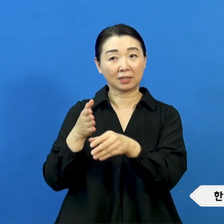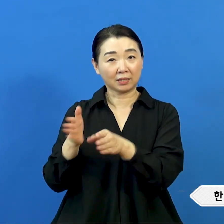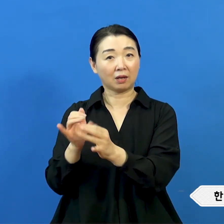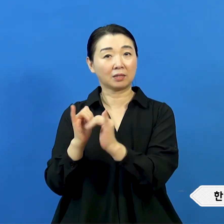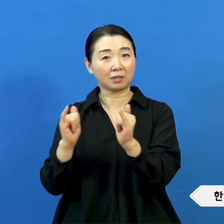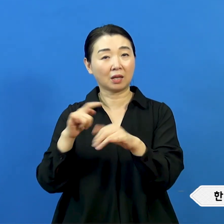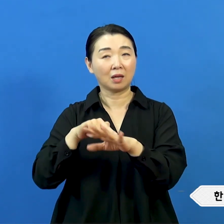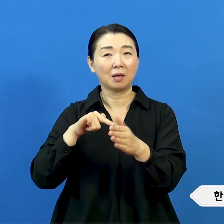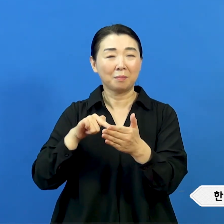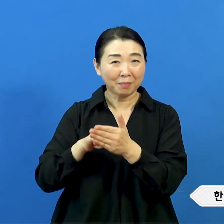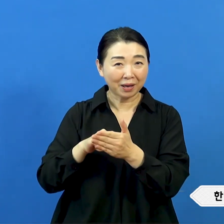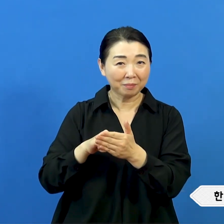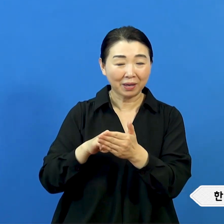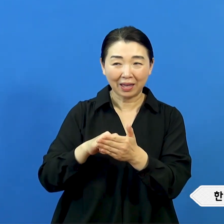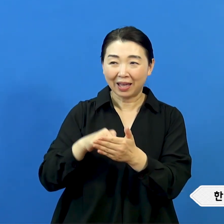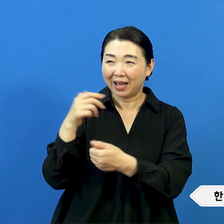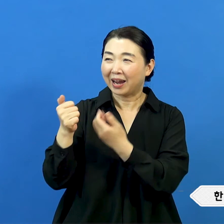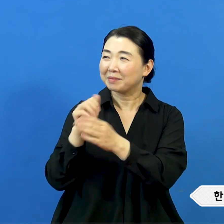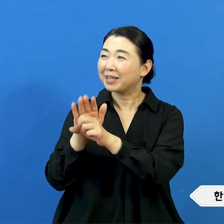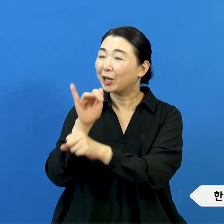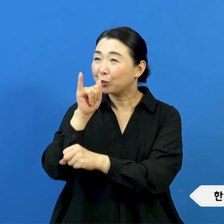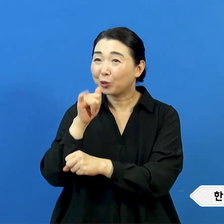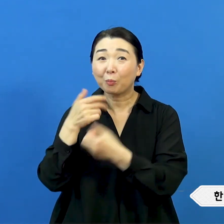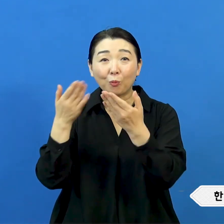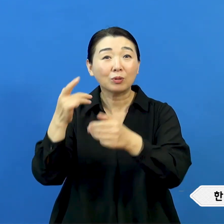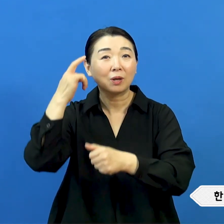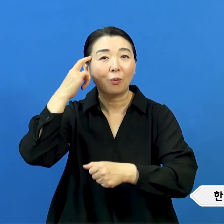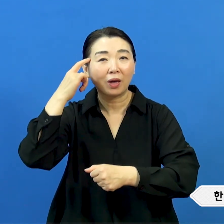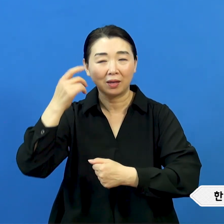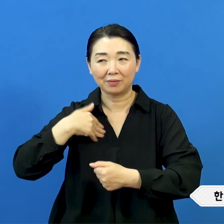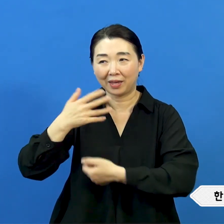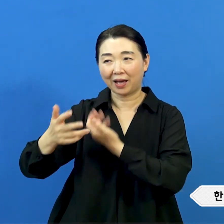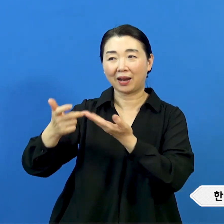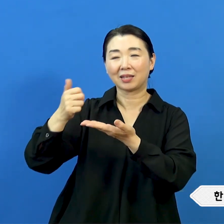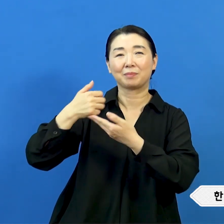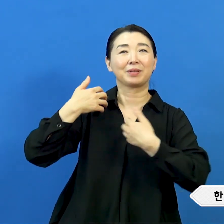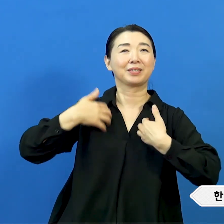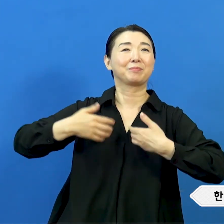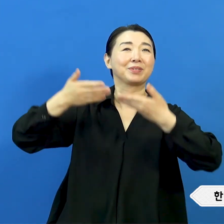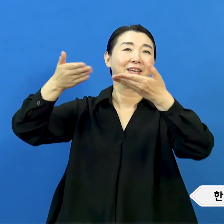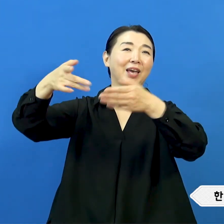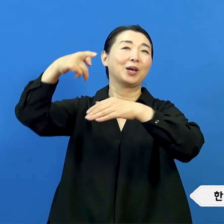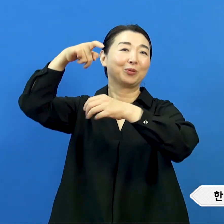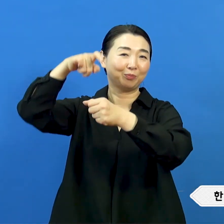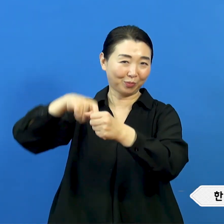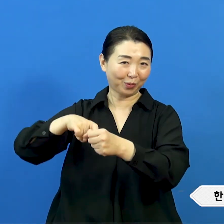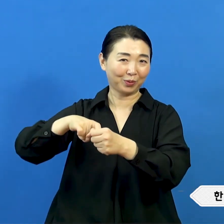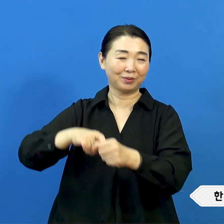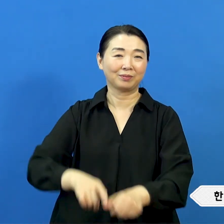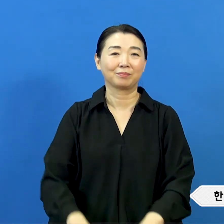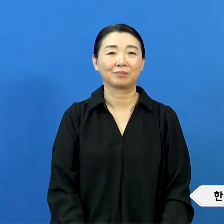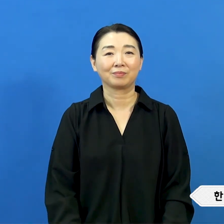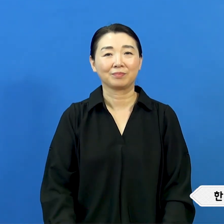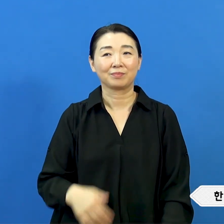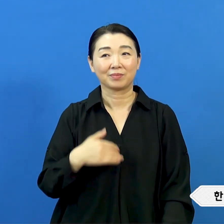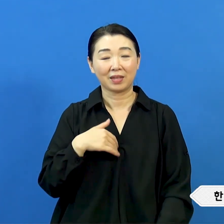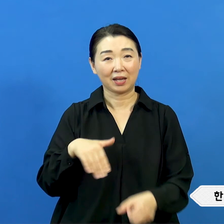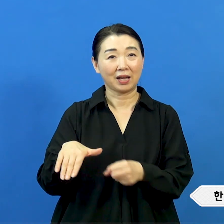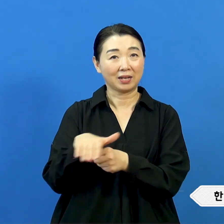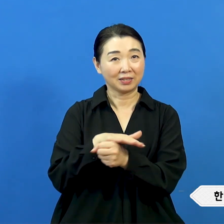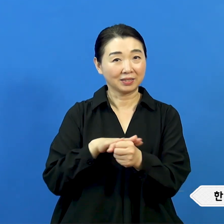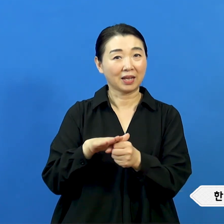마음에 하나님 사랑이 있는 사람은 왜 봉사합니까? 내 하나님을 기쁘시게 해드리고 싶어서, 내가